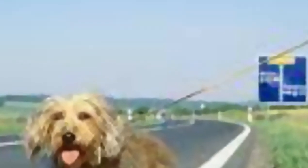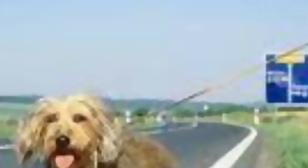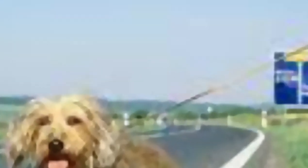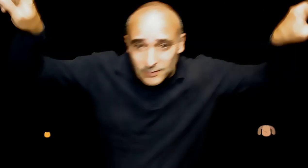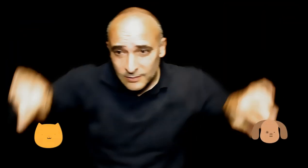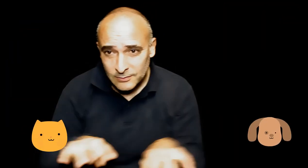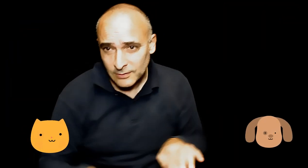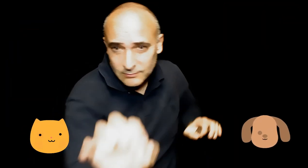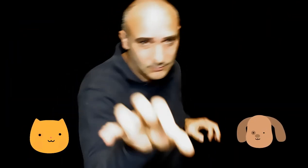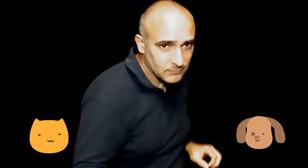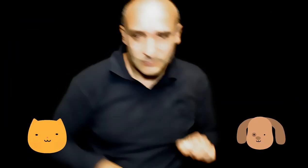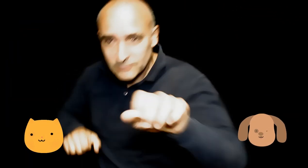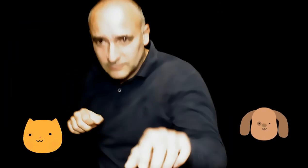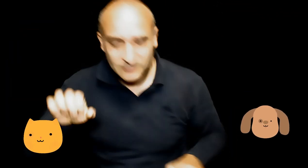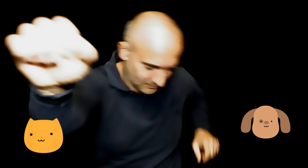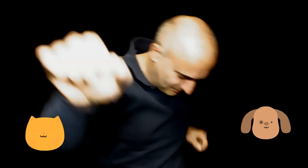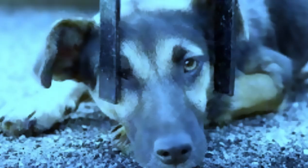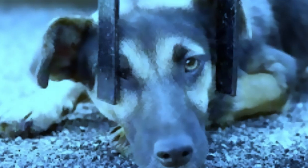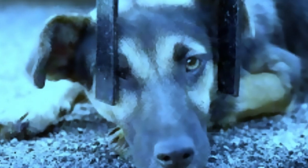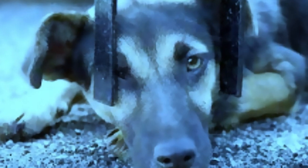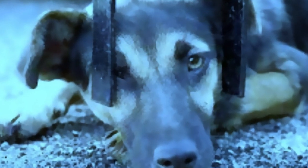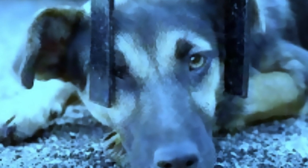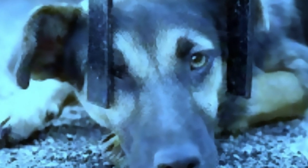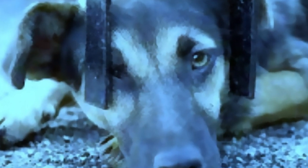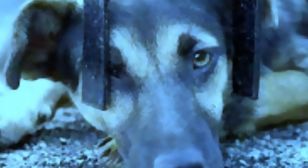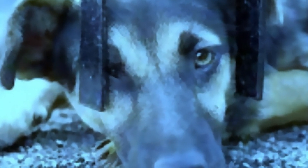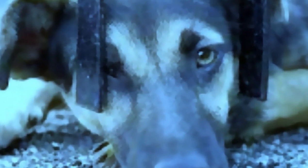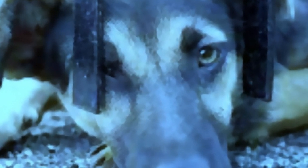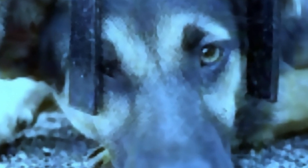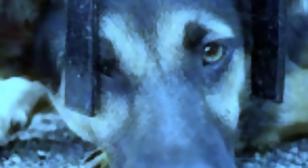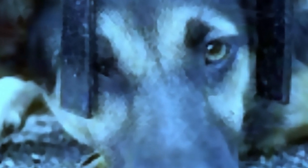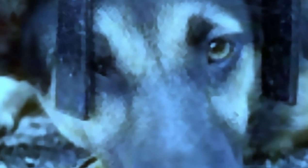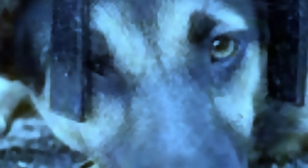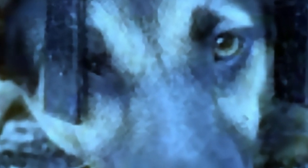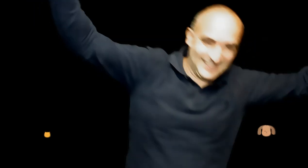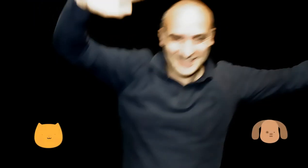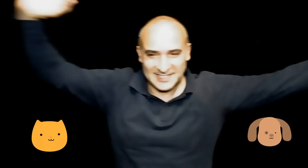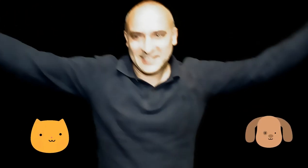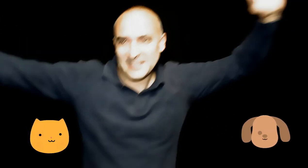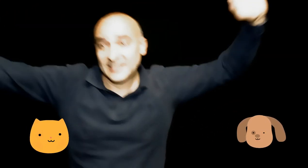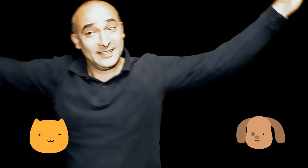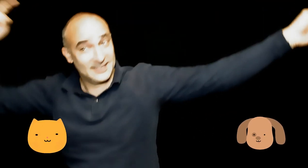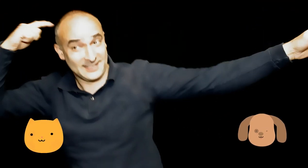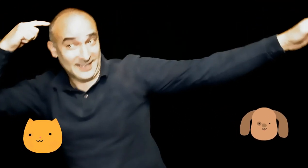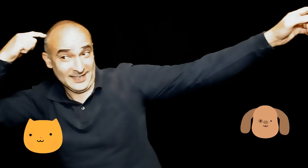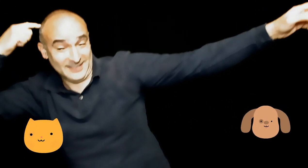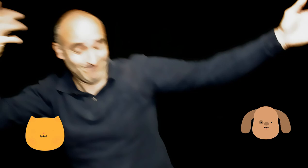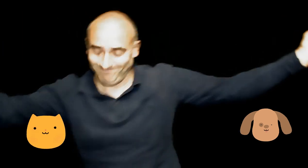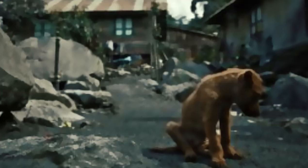se hai visto lo spot. Non so se hai visto lo spot. Ma cos'hai in quella testa? Quando